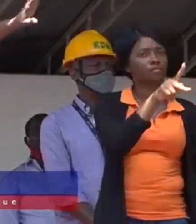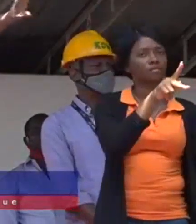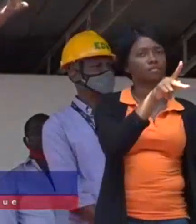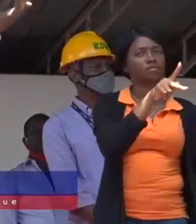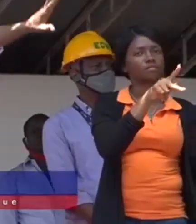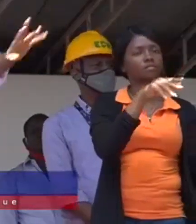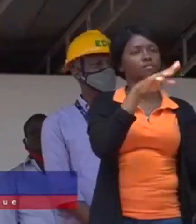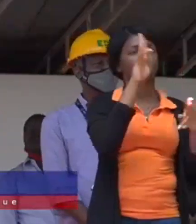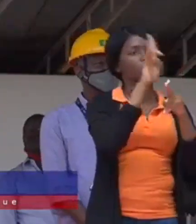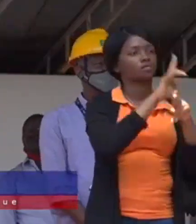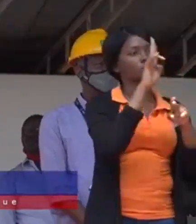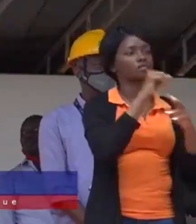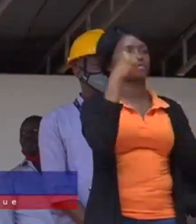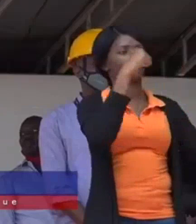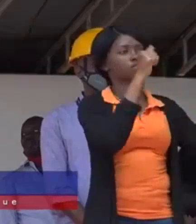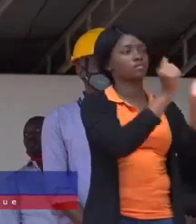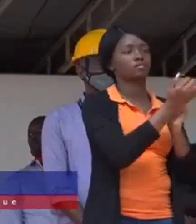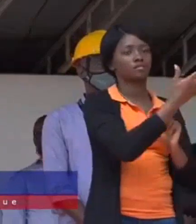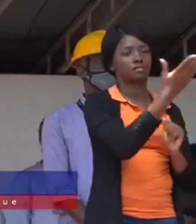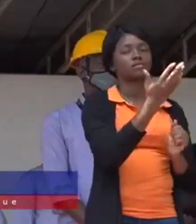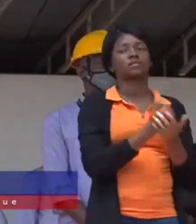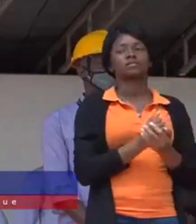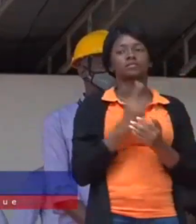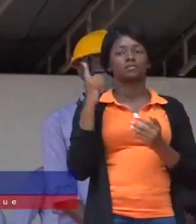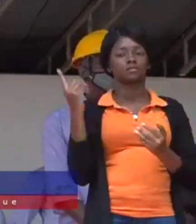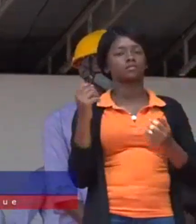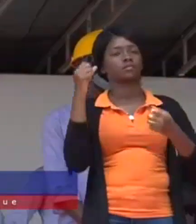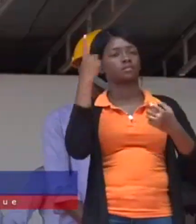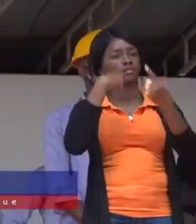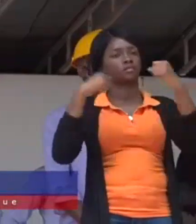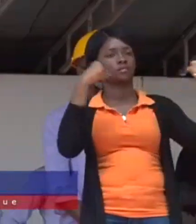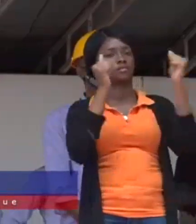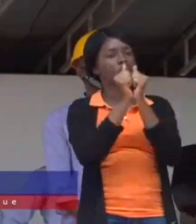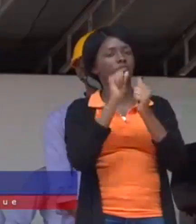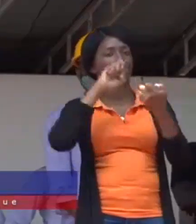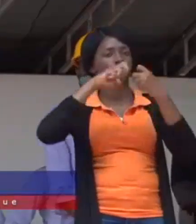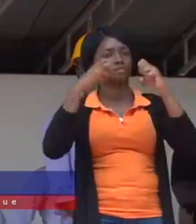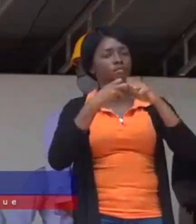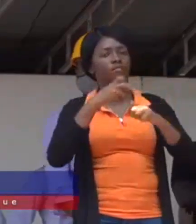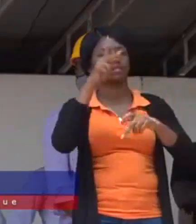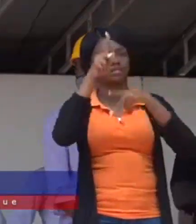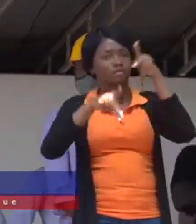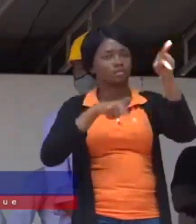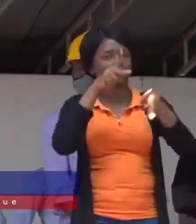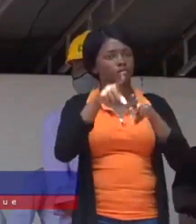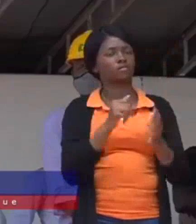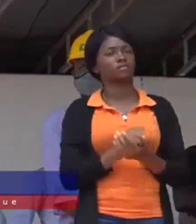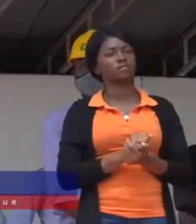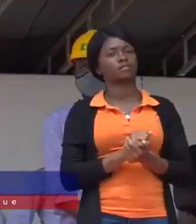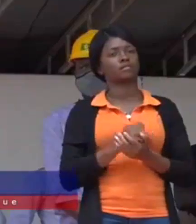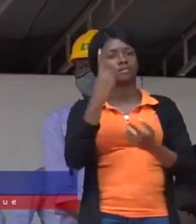Cherchez le monde. Je suis habitué à faire bataille avec vous. Déjà, moi-même, je viens de vous. Avec problème, peuple. Là. Mon ne pas parler de vous, je viens de vous. Problème